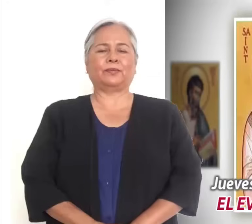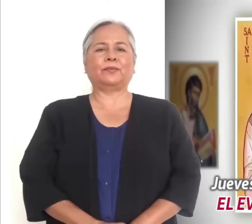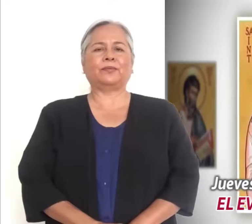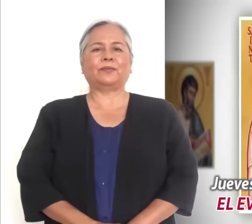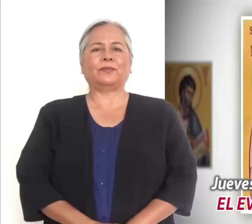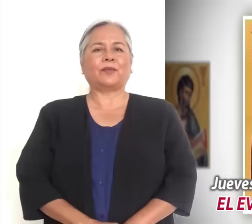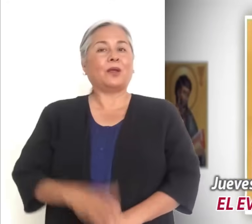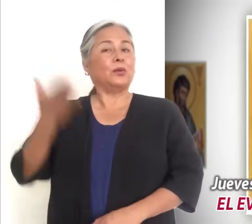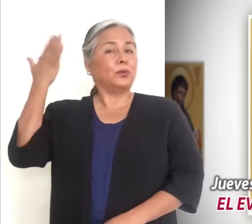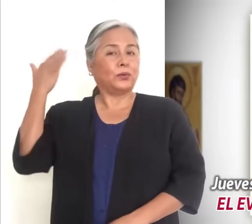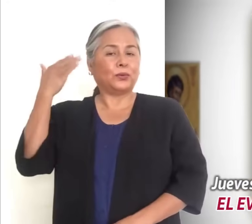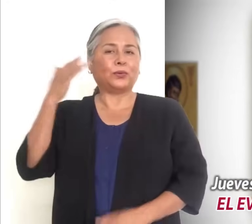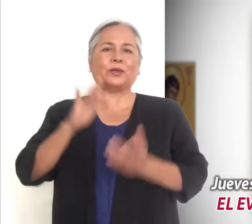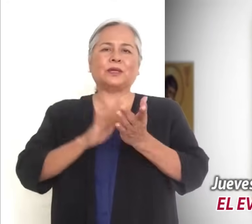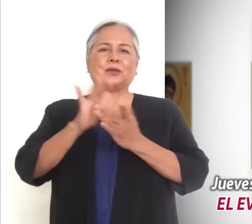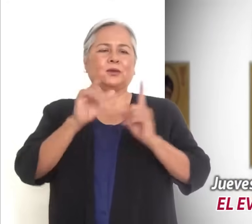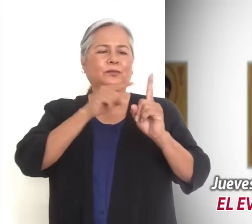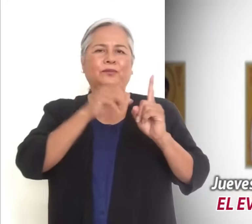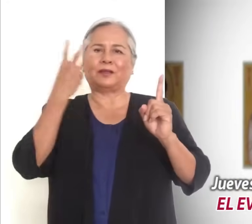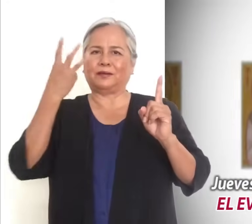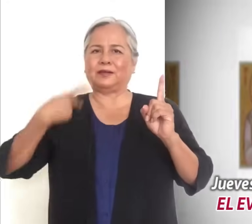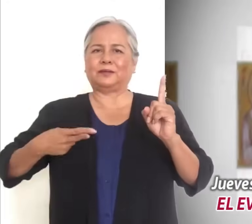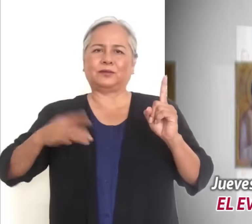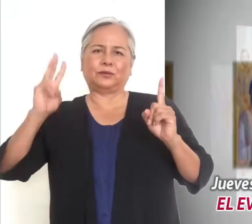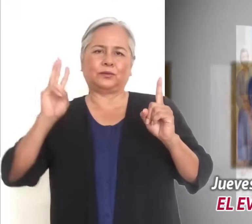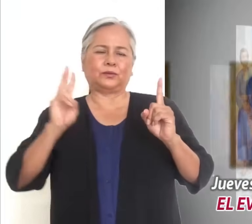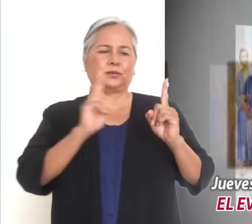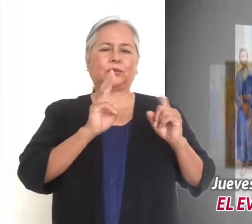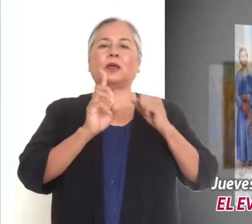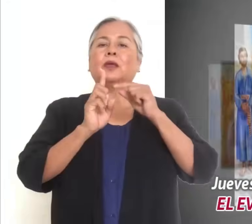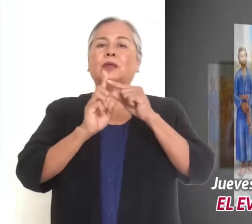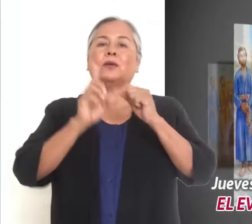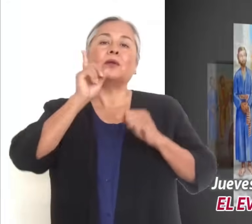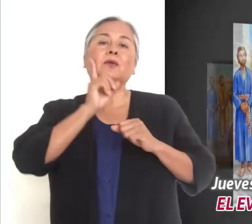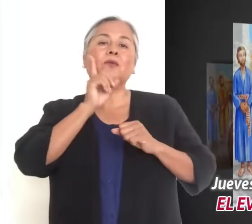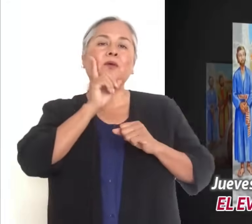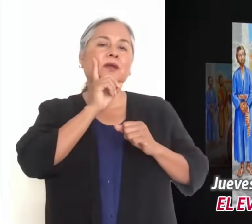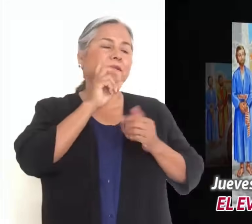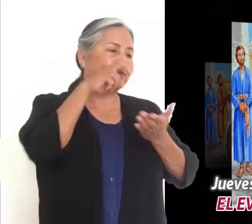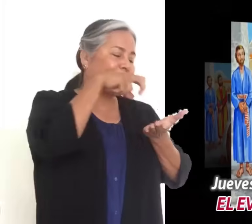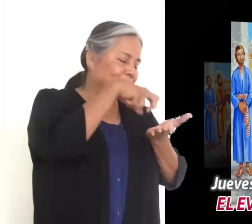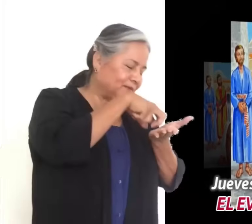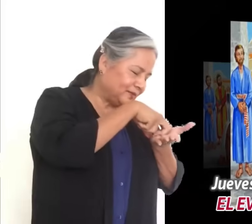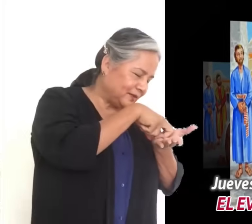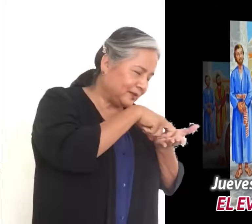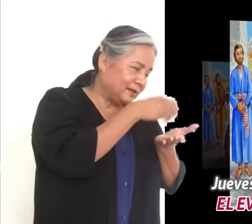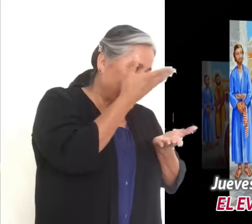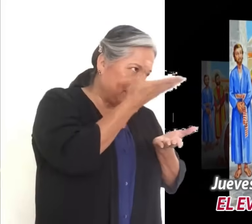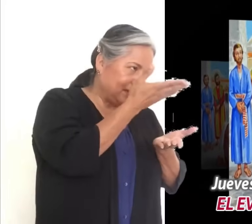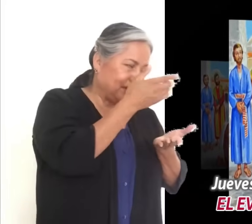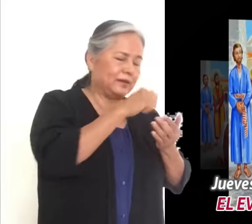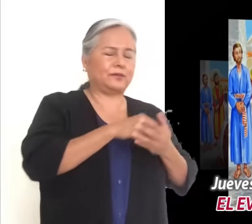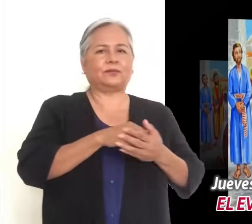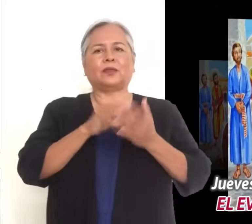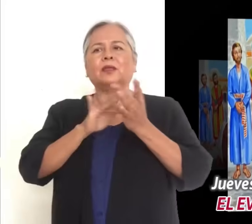versículos 20 al 28 En aquel tiempo se acercó a Jesús la madre de los hijos de Zebedeo junto con